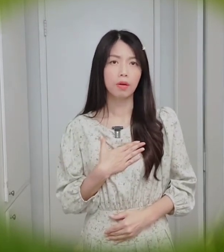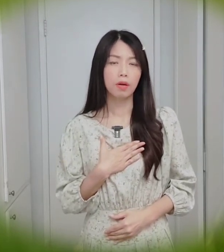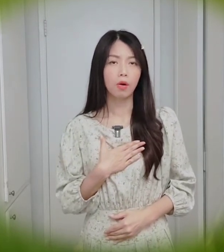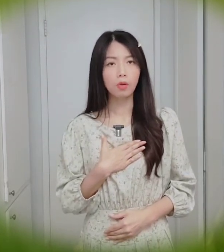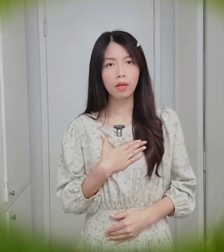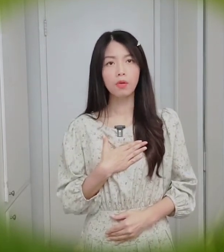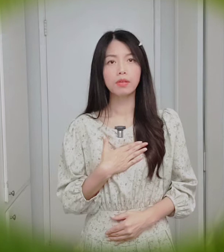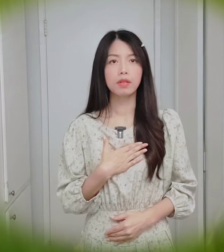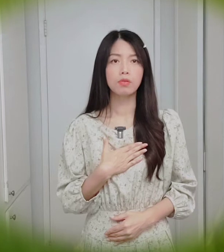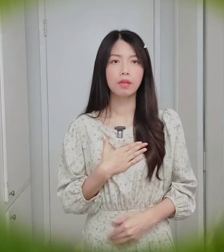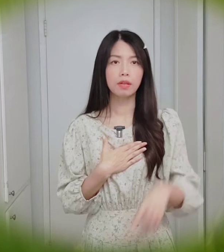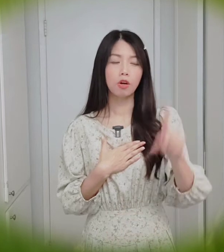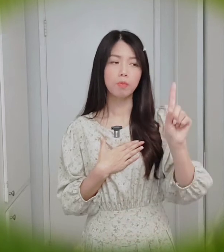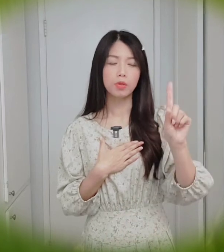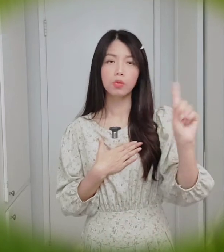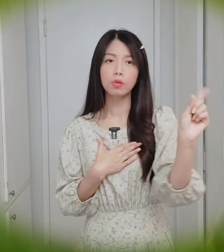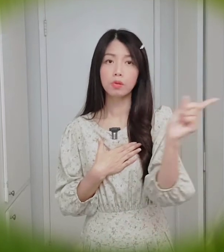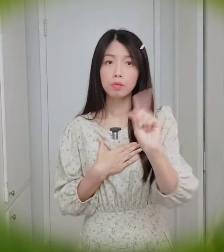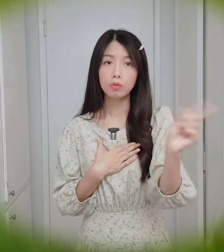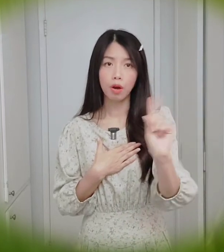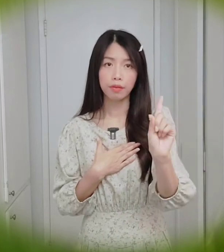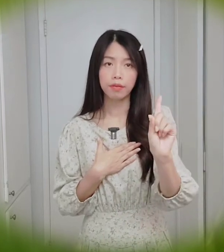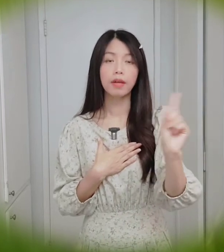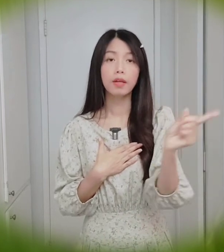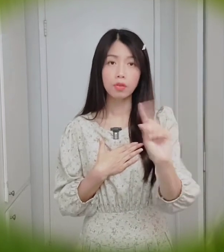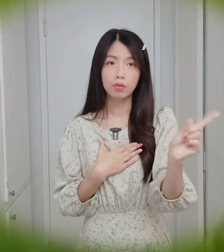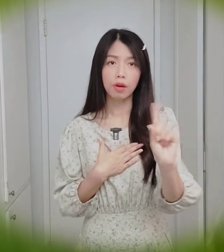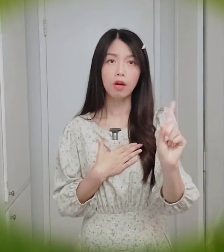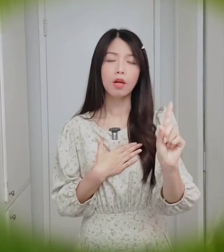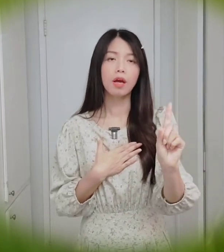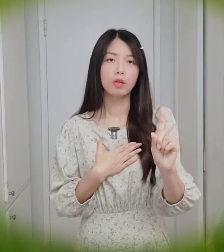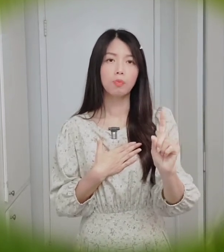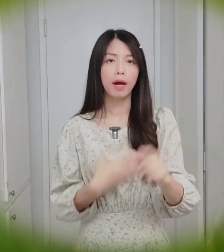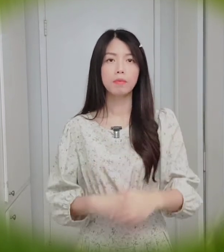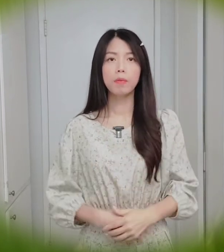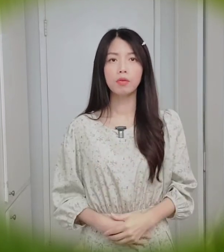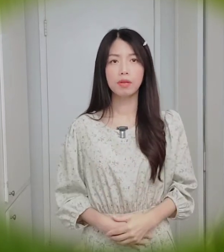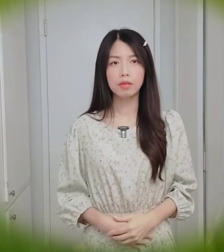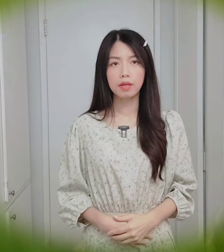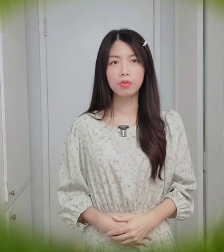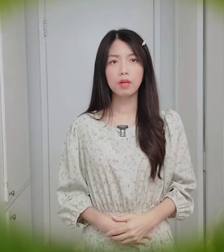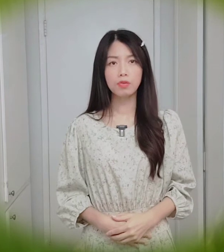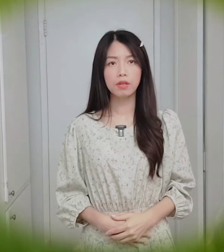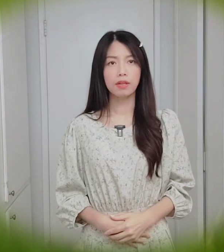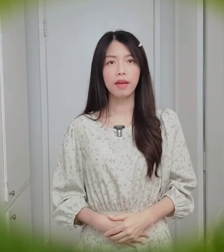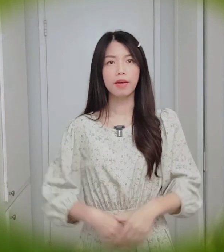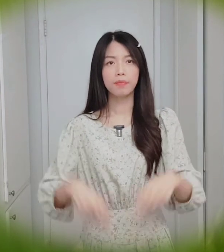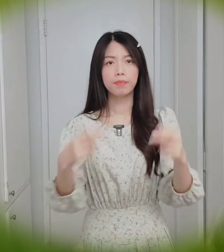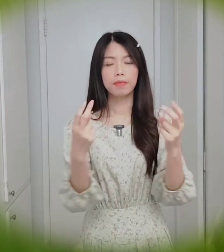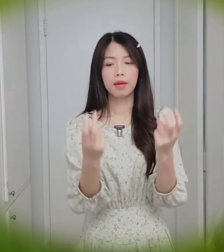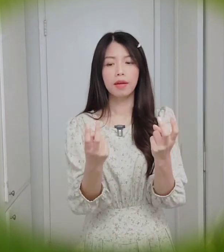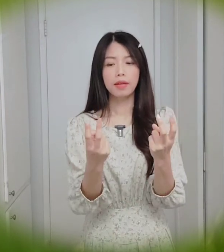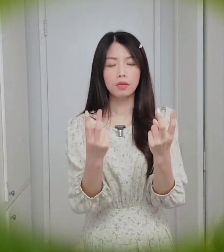할까요? 어떻게라고 한 뜻의 수어는 검지로 무엇 해주시고요. 그리고 방법이라고 한 뜻의 수어를 해주셔야